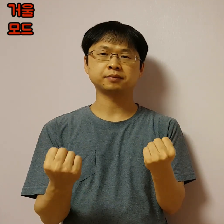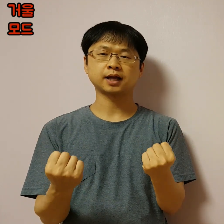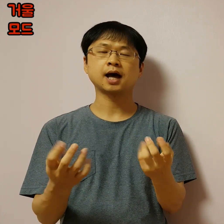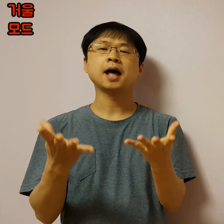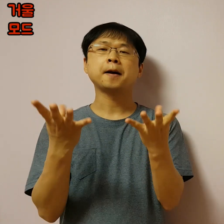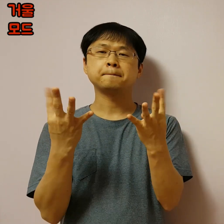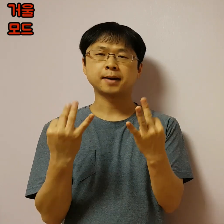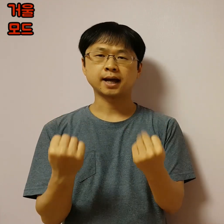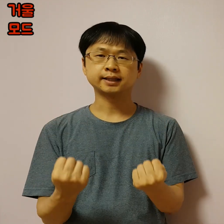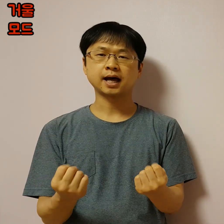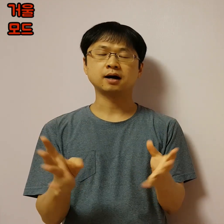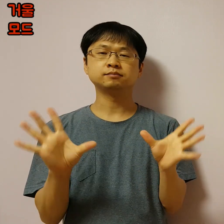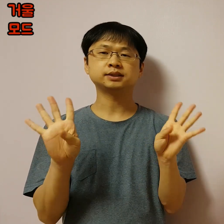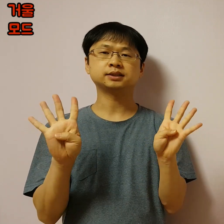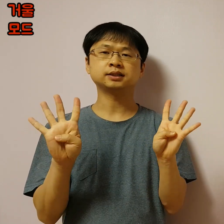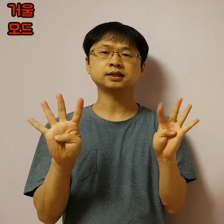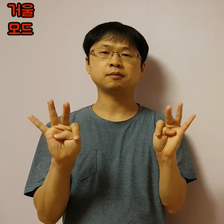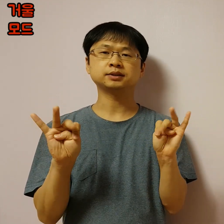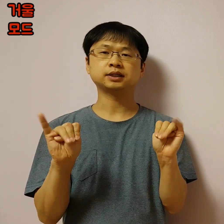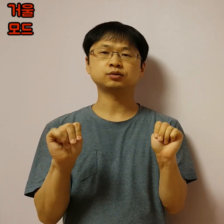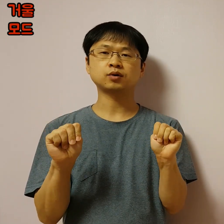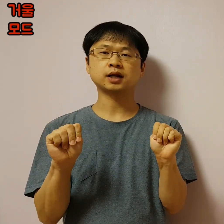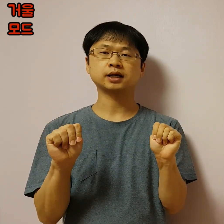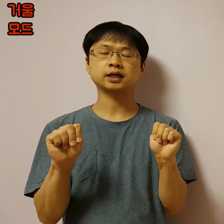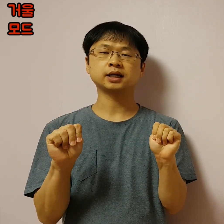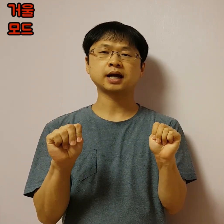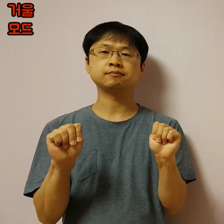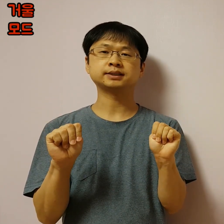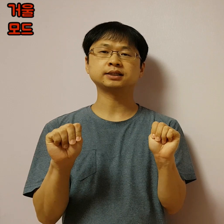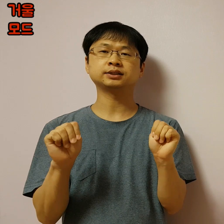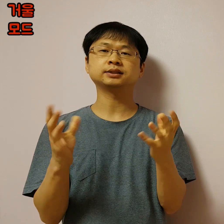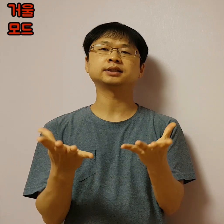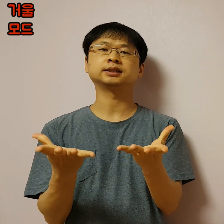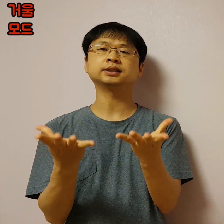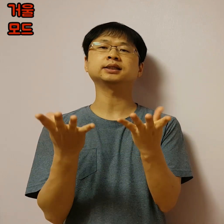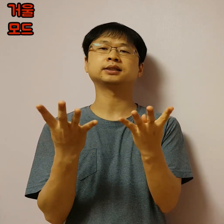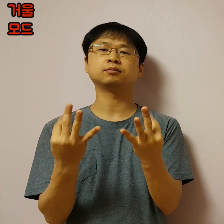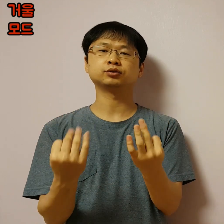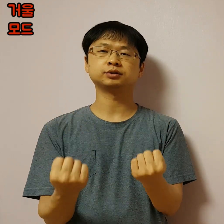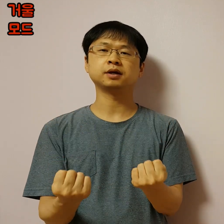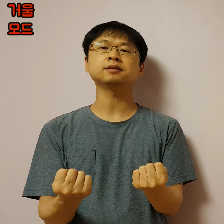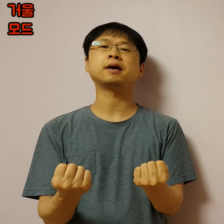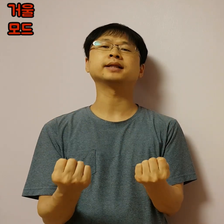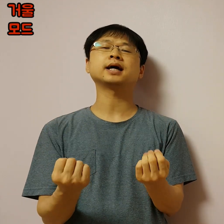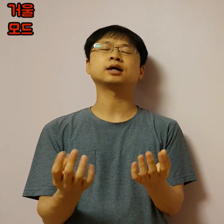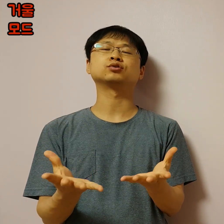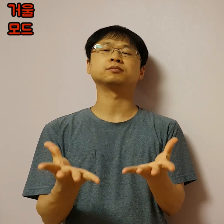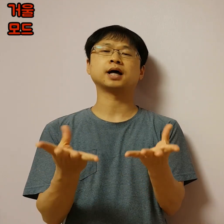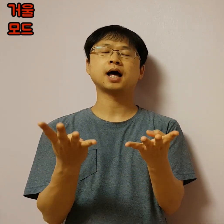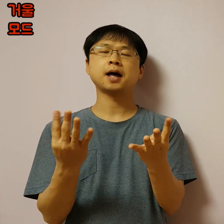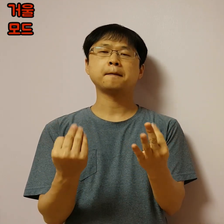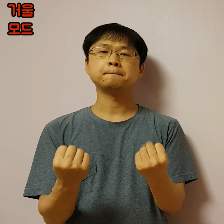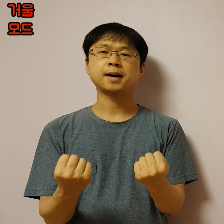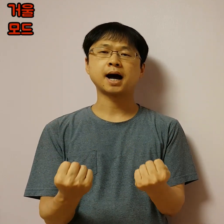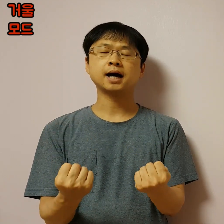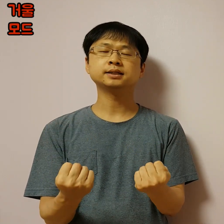됩니다. 많다, 엄지를 나머지 네 손가락이 감싸지듯이 접어주시면 많다라는 수어입니다.